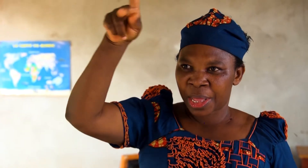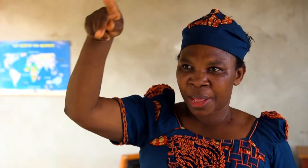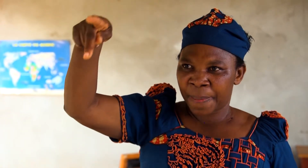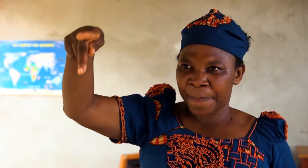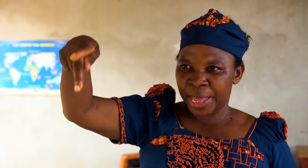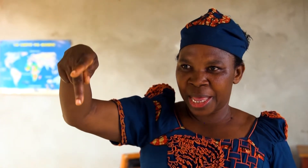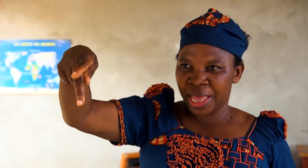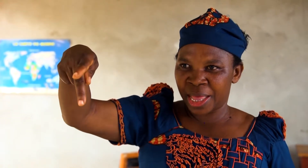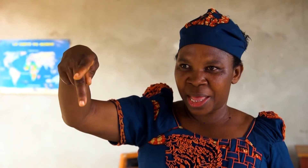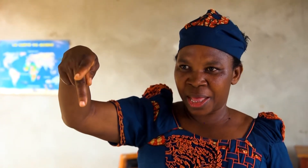pe